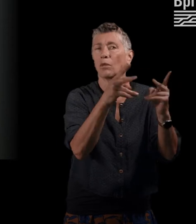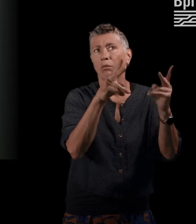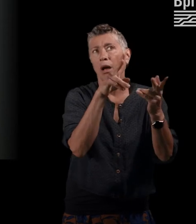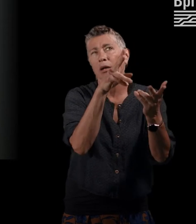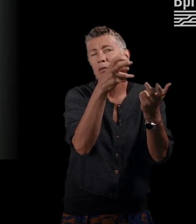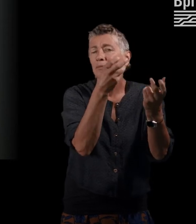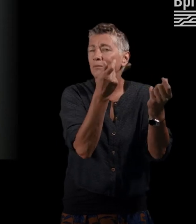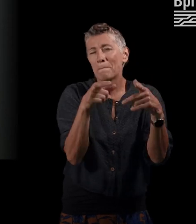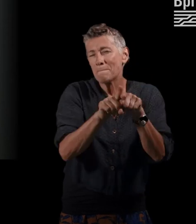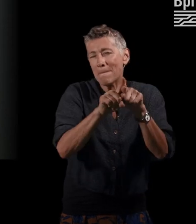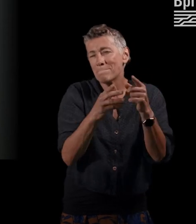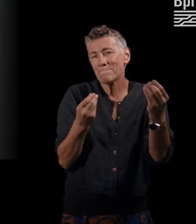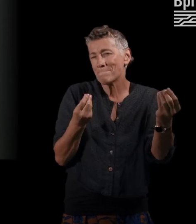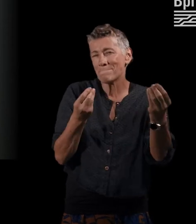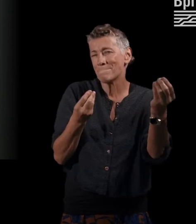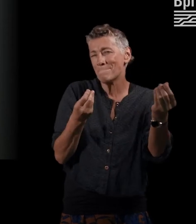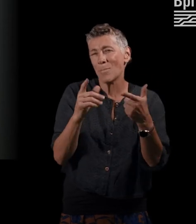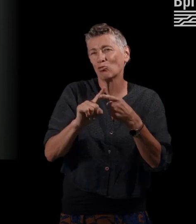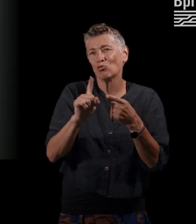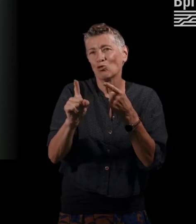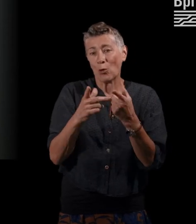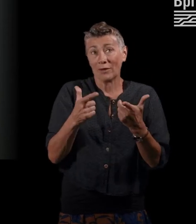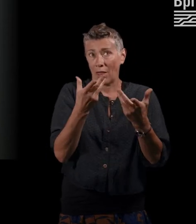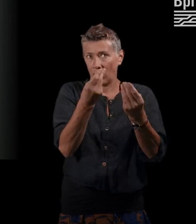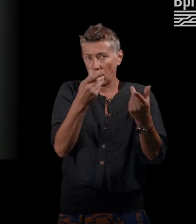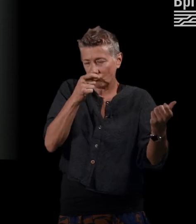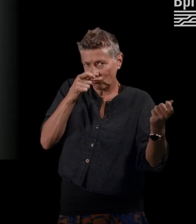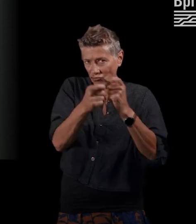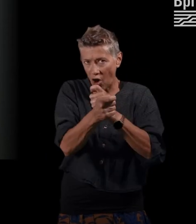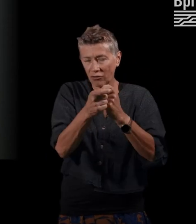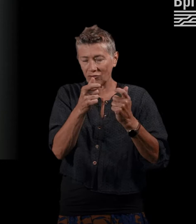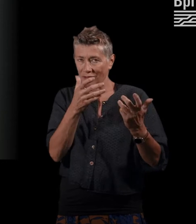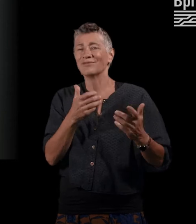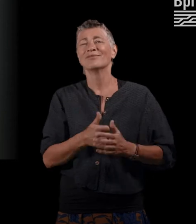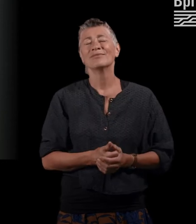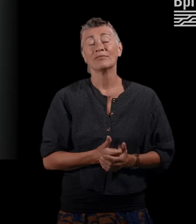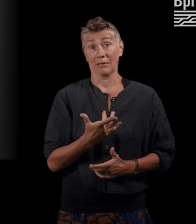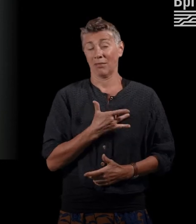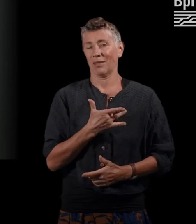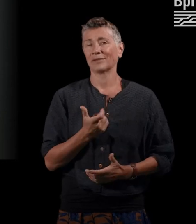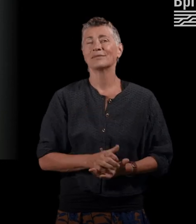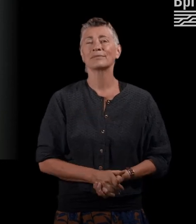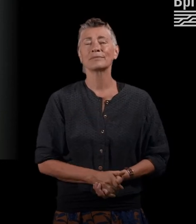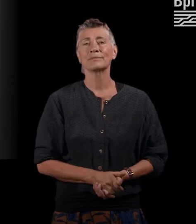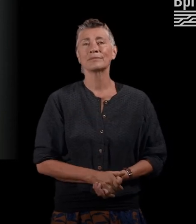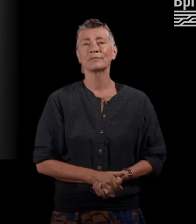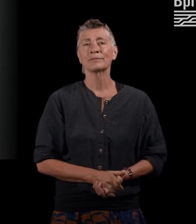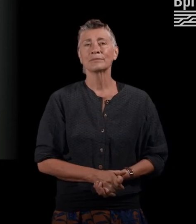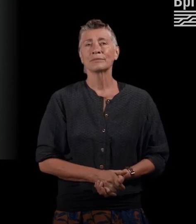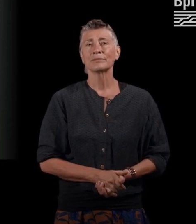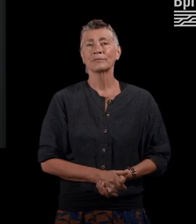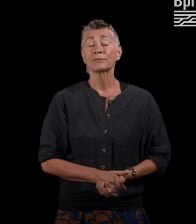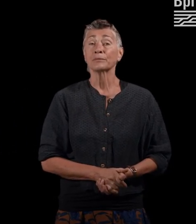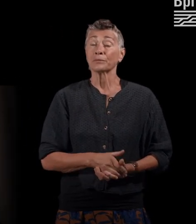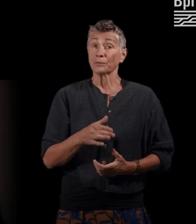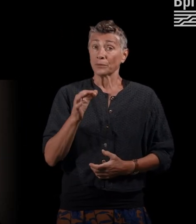y a tout un processus d'aller-retour, lecture-écriture, et c'est cette transformation mutuelle qui m'intéresse. Ce